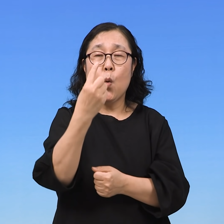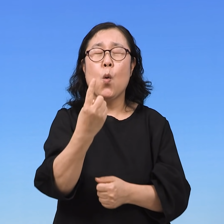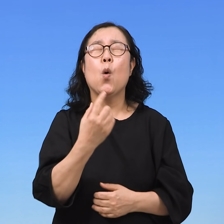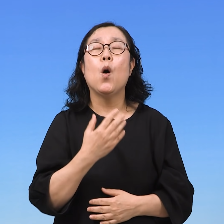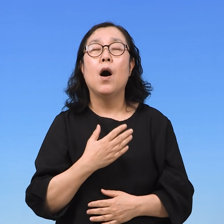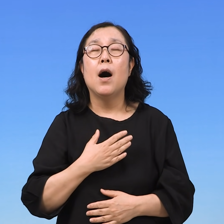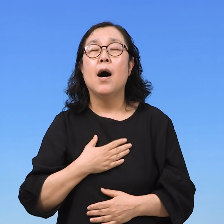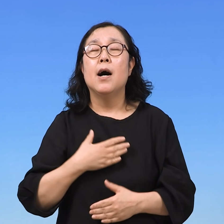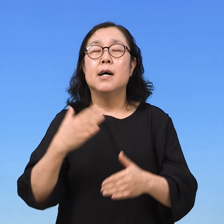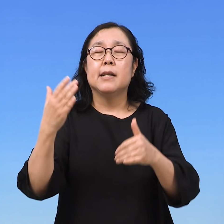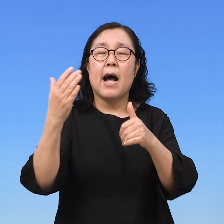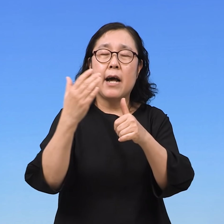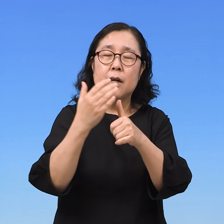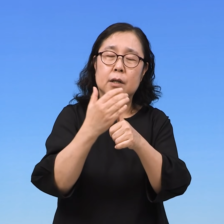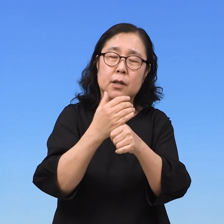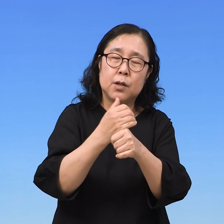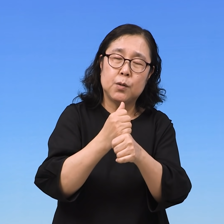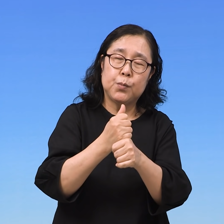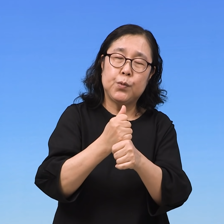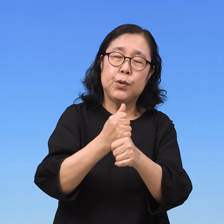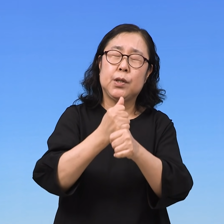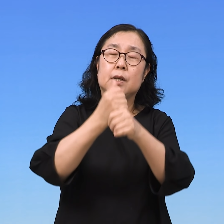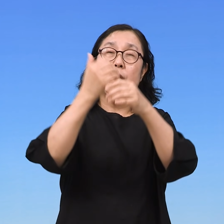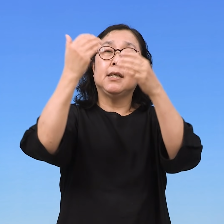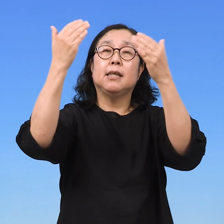나를 붙드시는